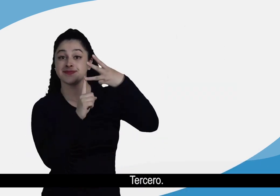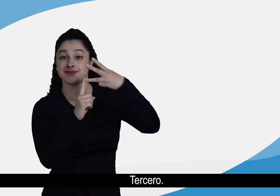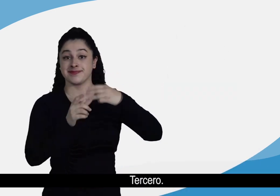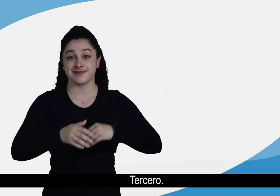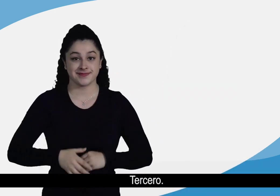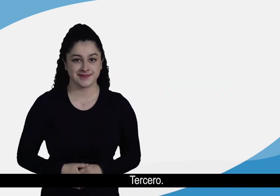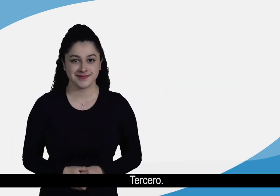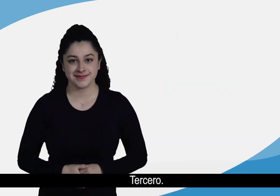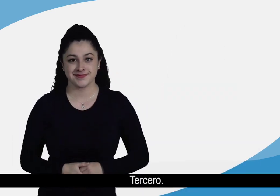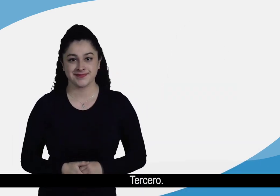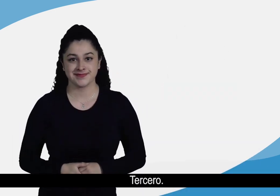Tercero